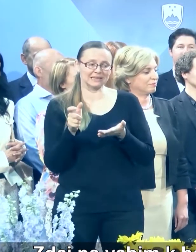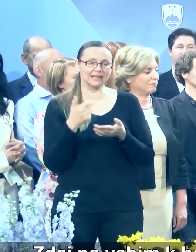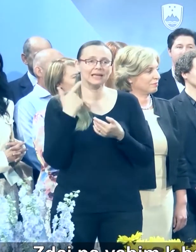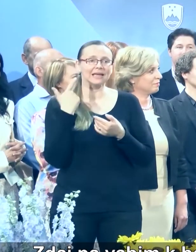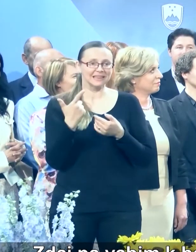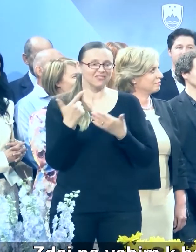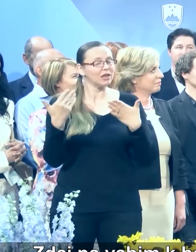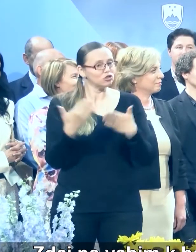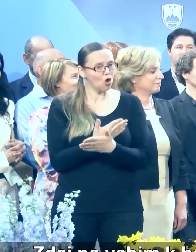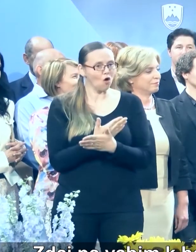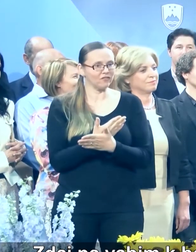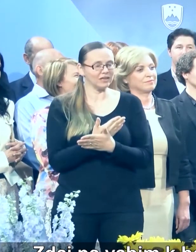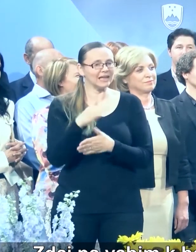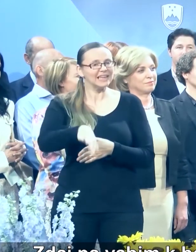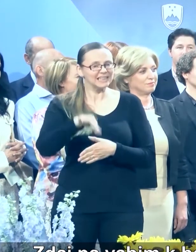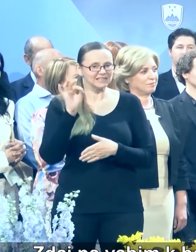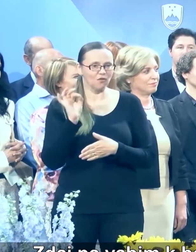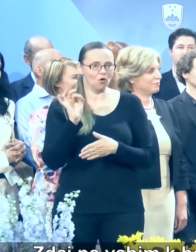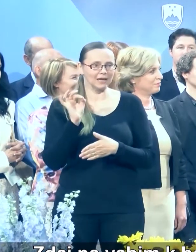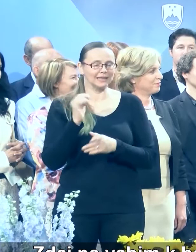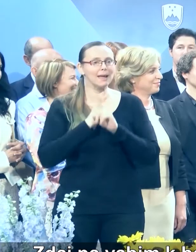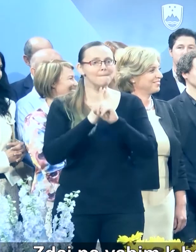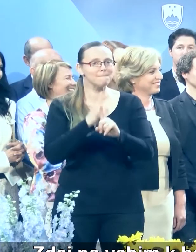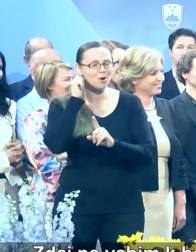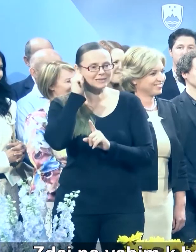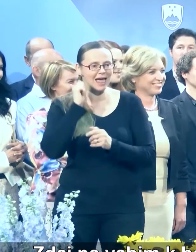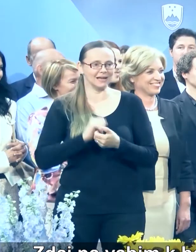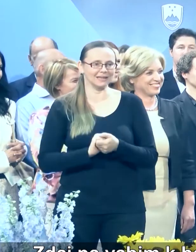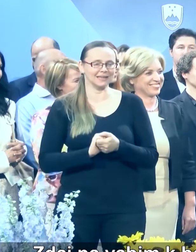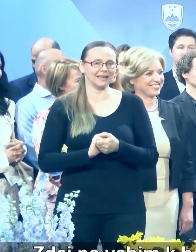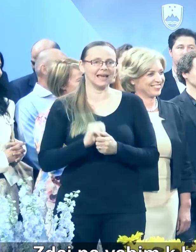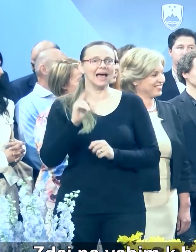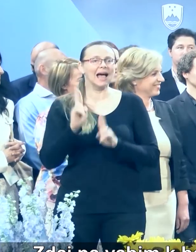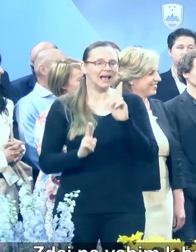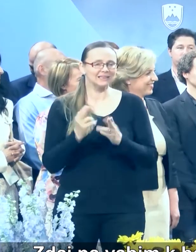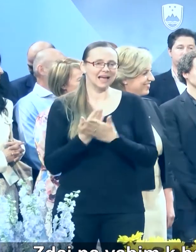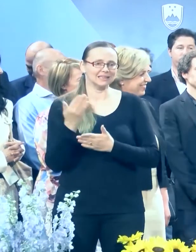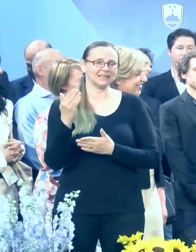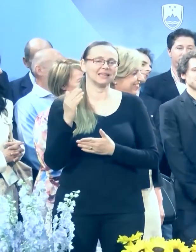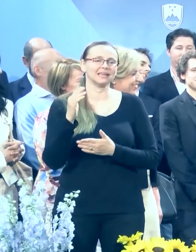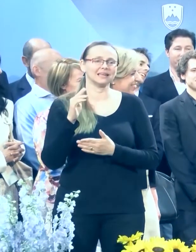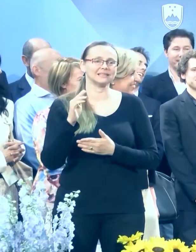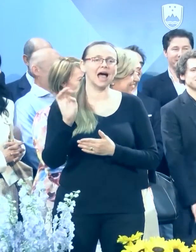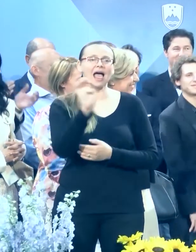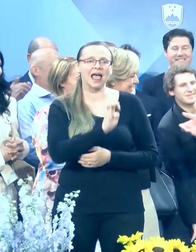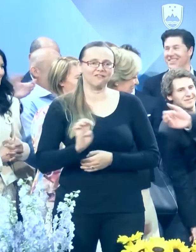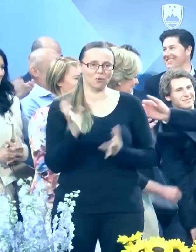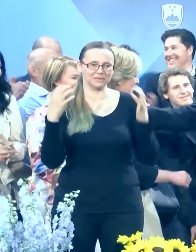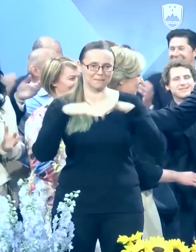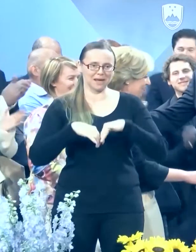dve novi izvoljeni poslanki, kandidatki za Evropski parlament.